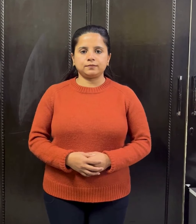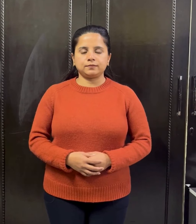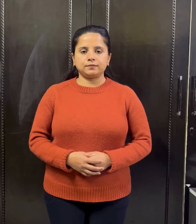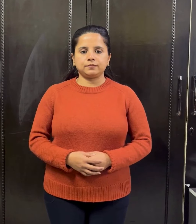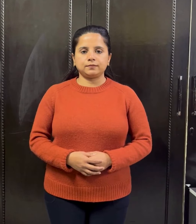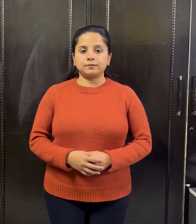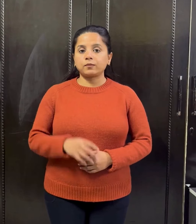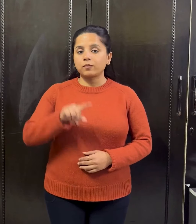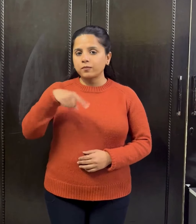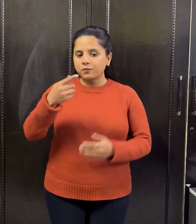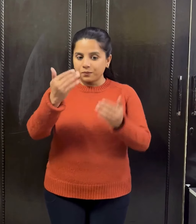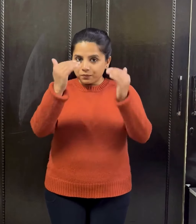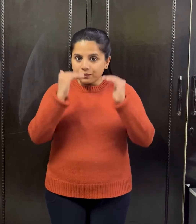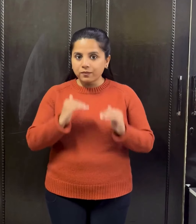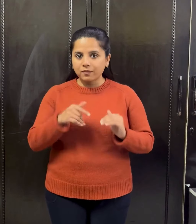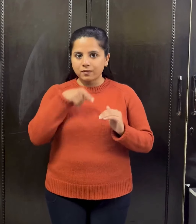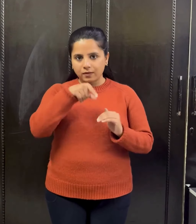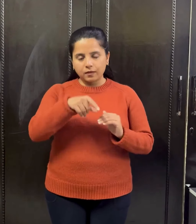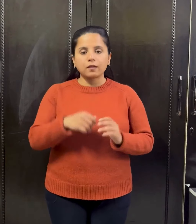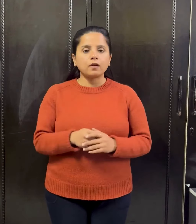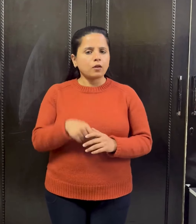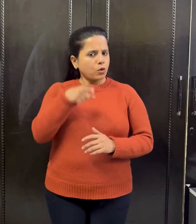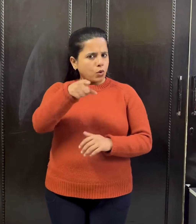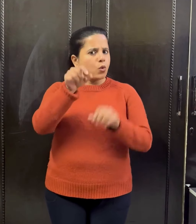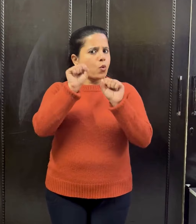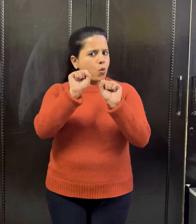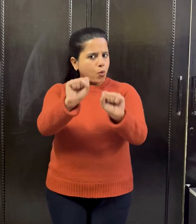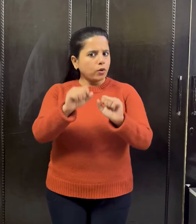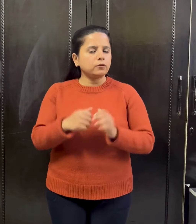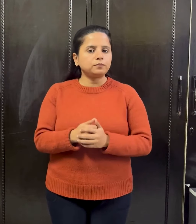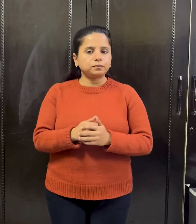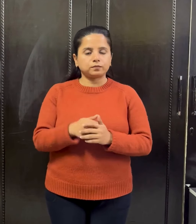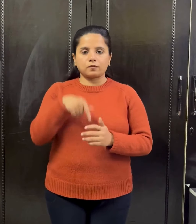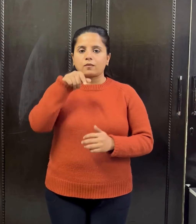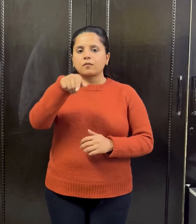अगले प्रश्न में आप अपने जेंडर को मेंशन करें।